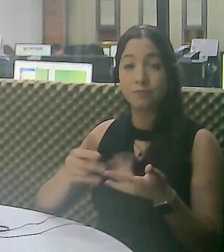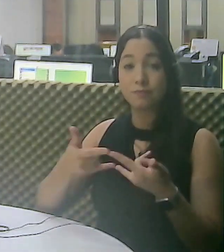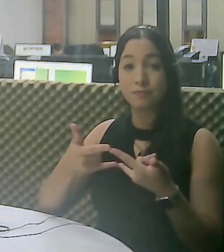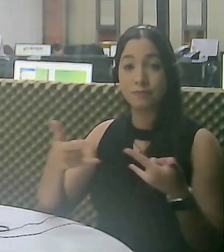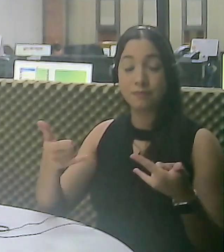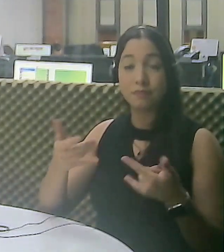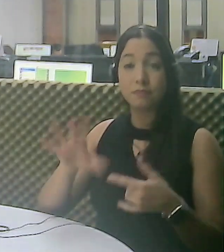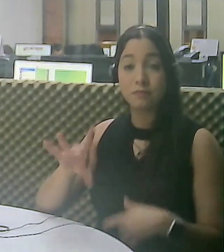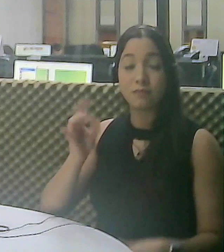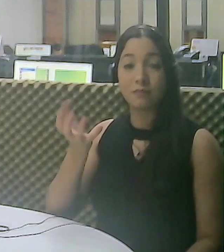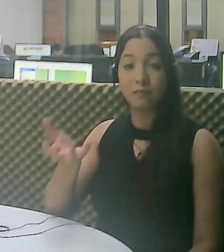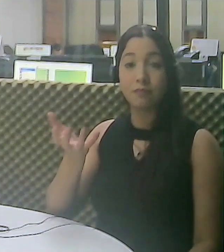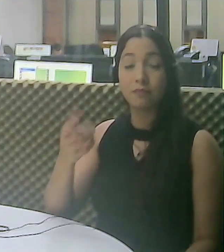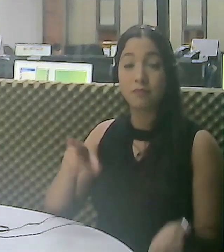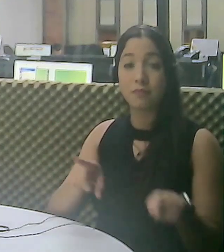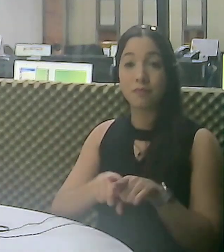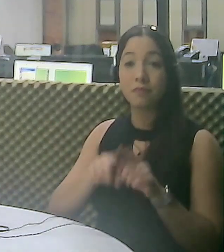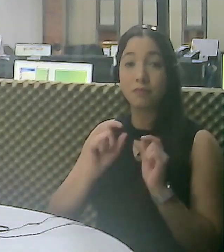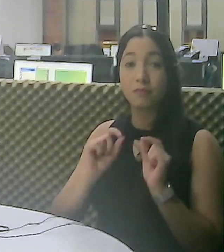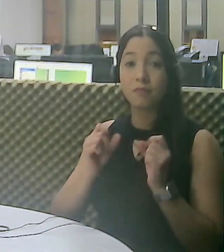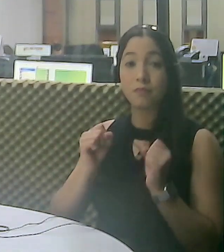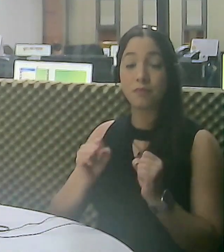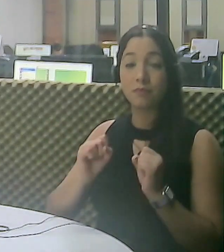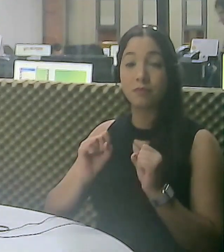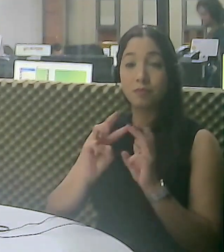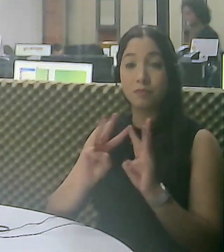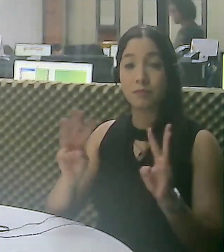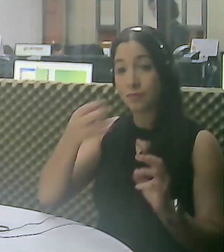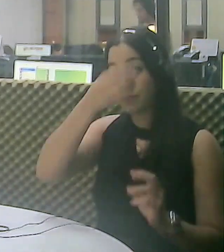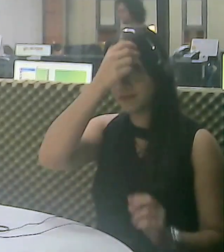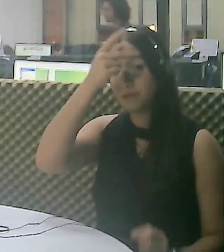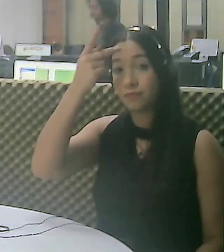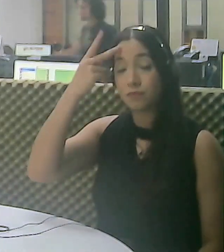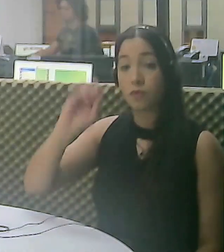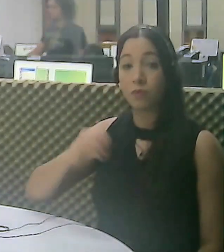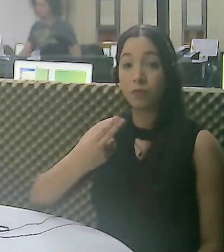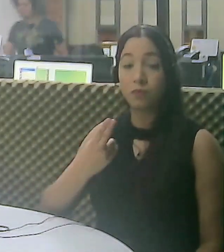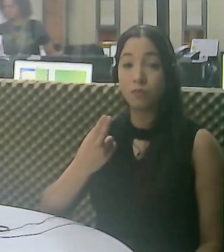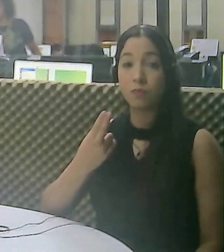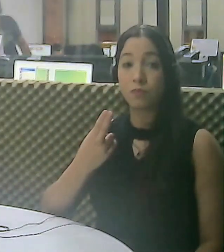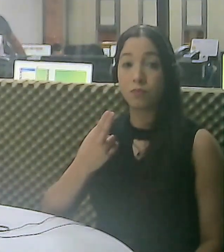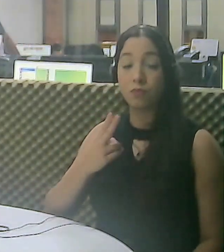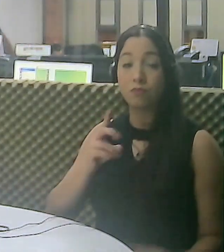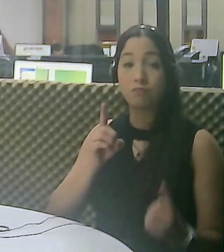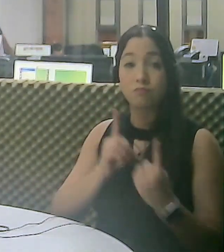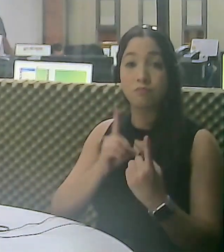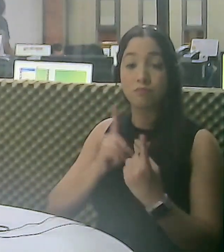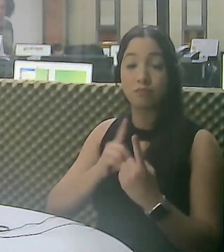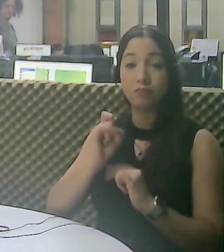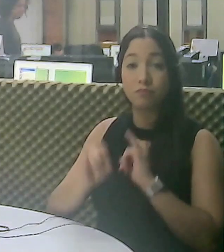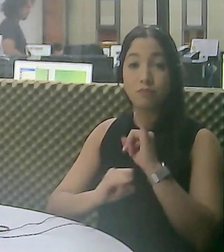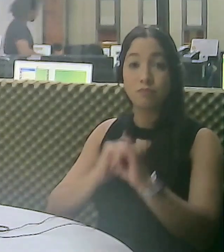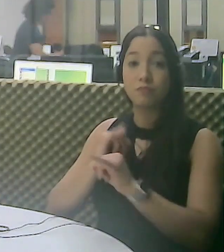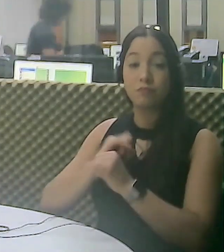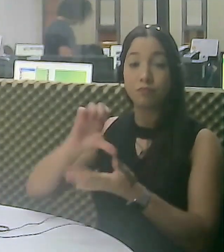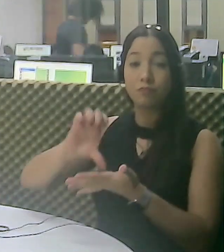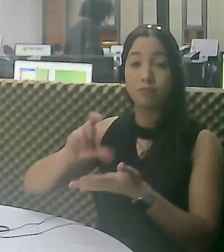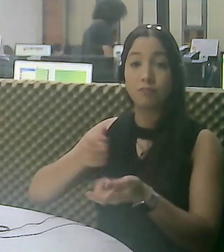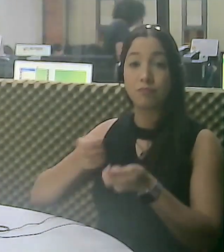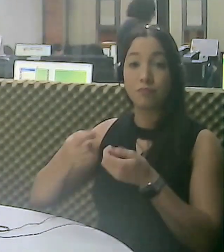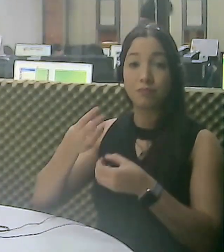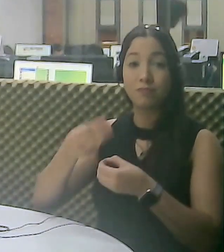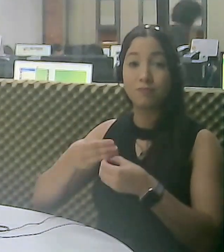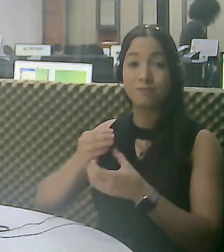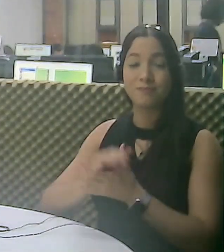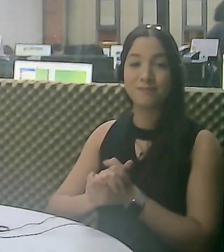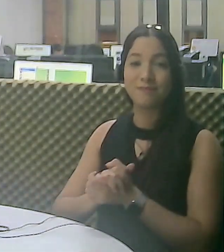Quem preferir pode retirar a guia pelo portal da Prefeitura ou na plataforma de atendimento do Centro Administrativo